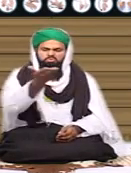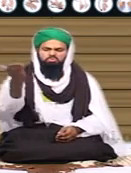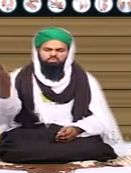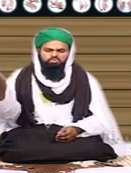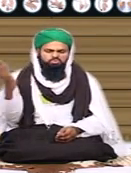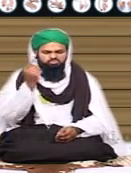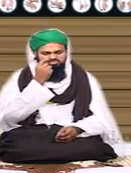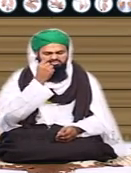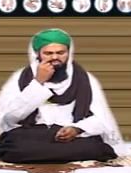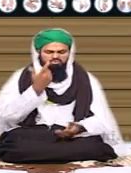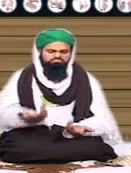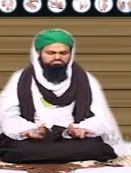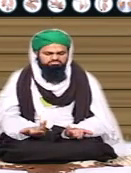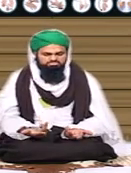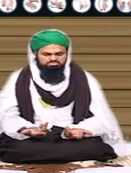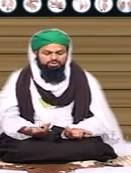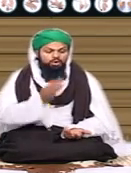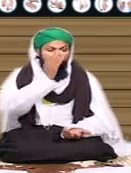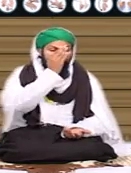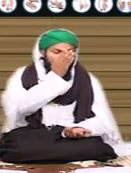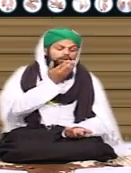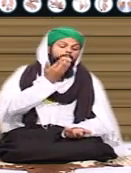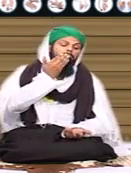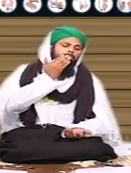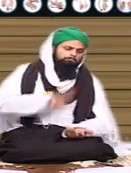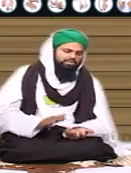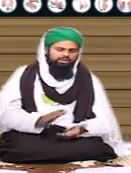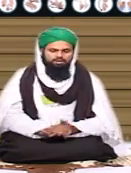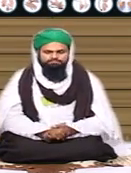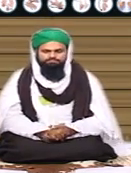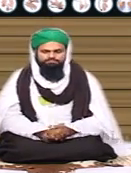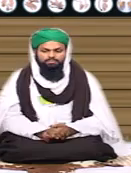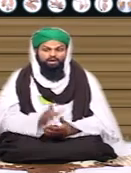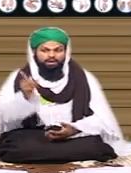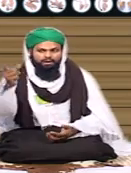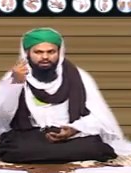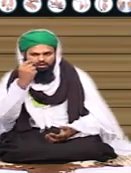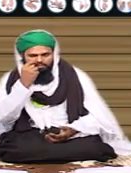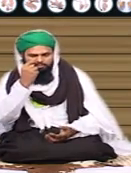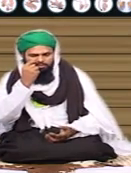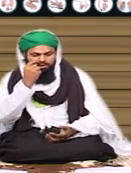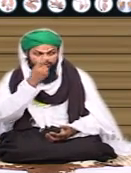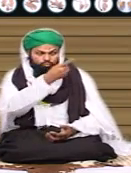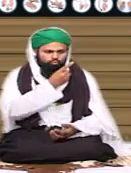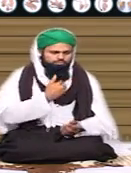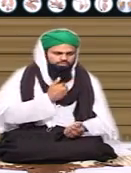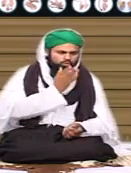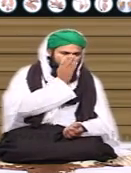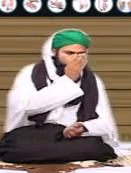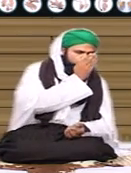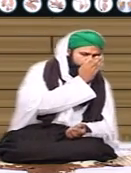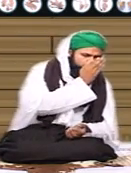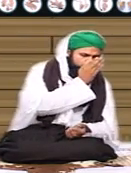چغلی عام، بالکل عام. چغلی کی تعریف کیا؟ ایک کی بات دوسرے کو پہنچا